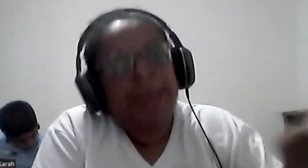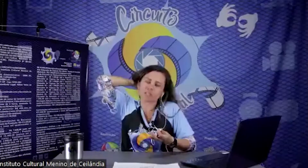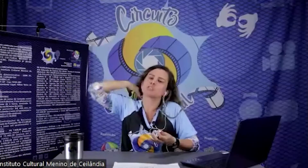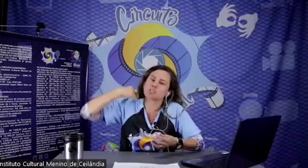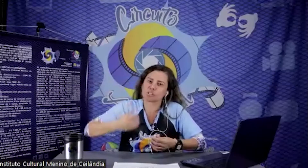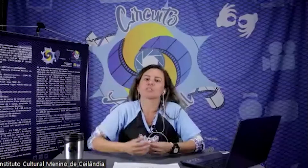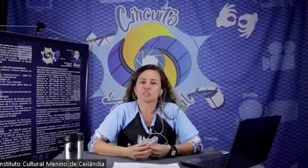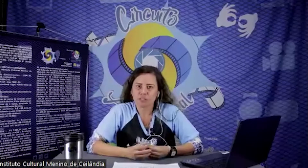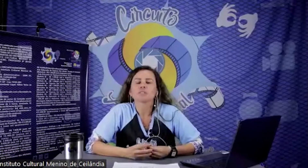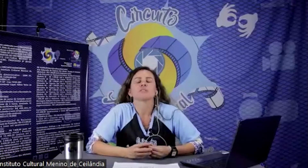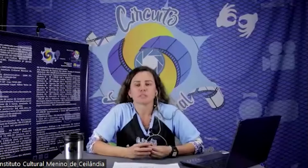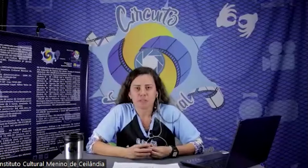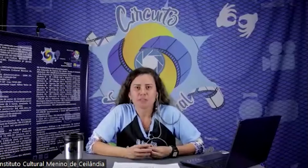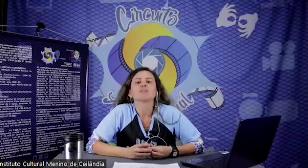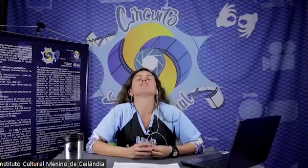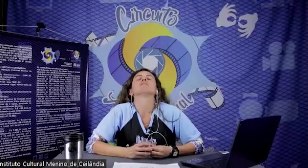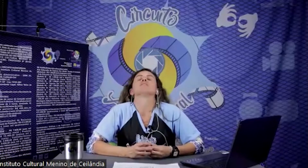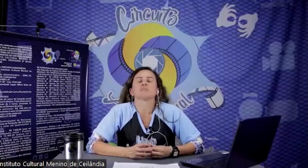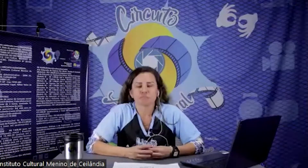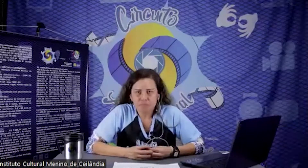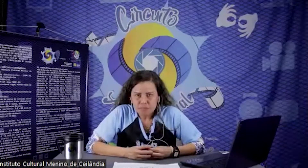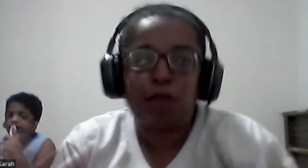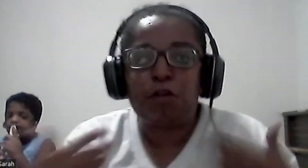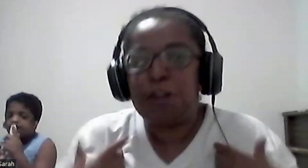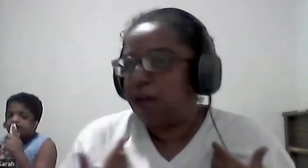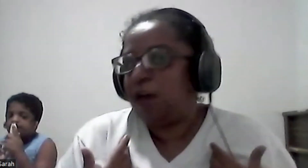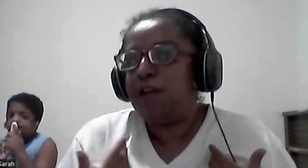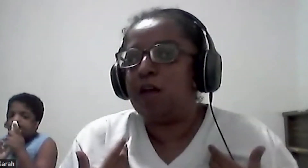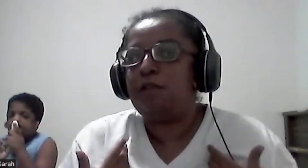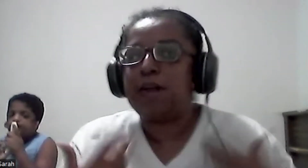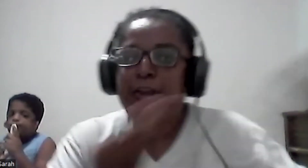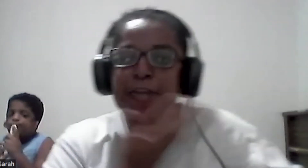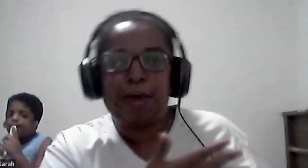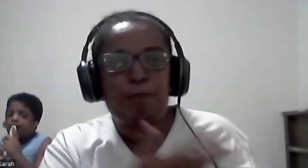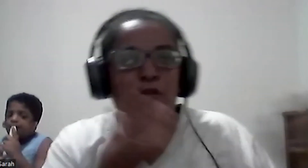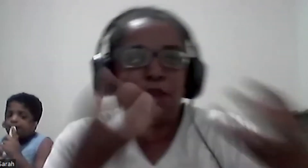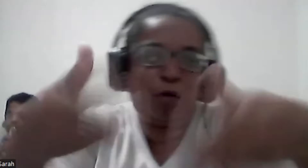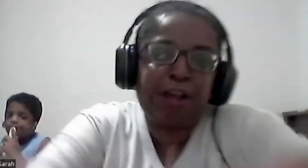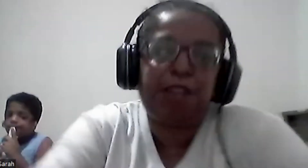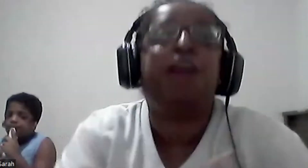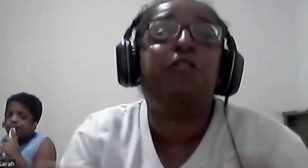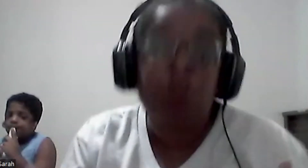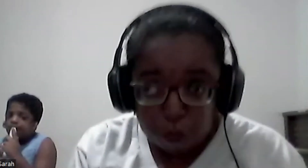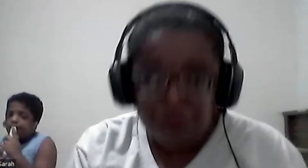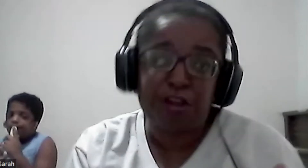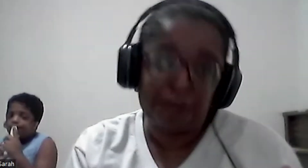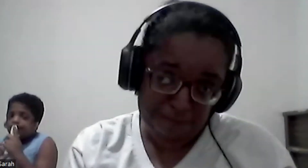exatamente. Tinha naquele momento, eles não tinham conhecimento. Eu tenho Sim, 39 anos, naquele tempo não tem o sim, conhecimento de hoje.